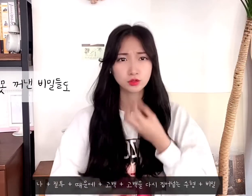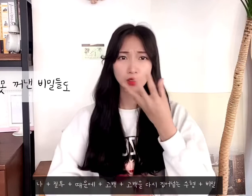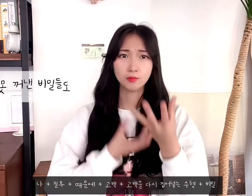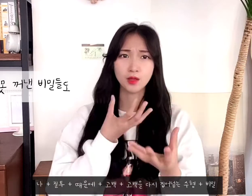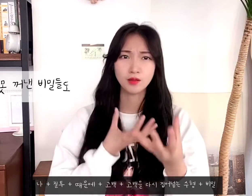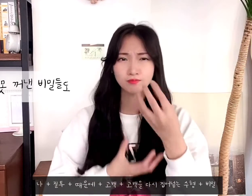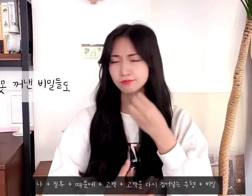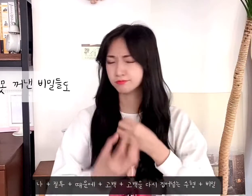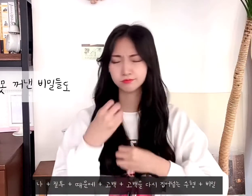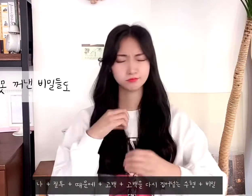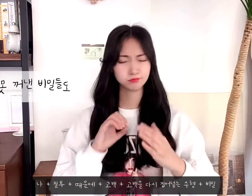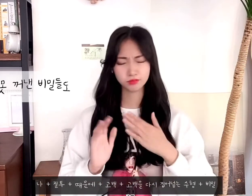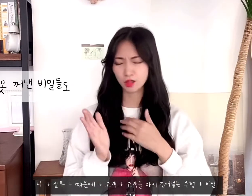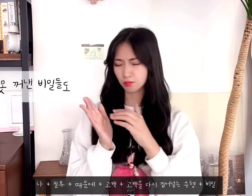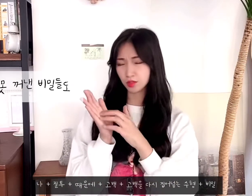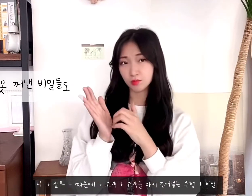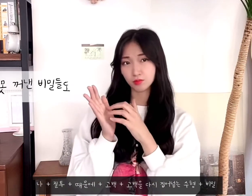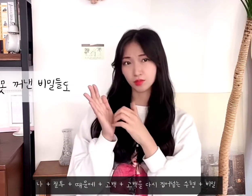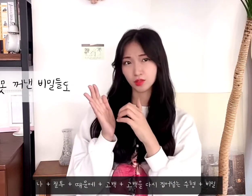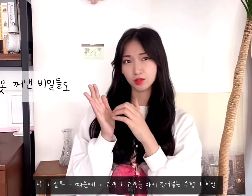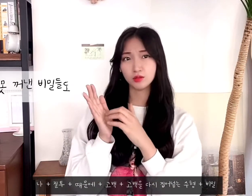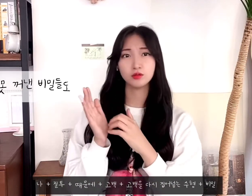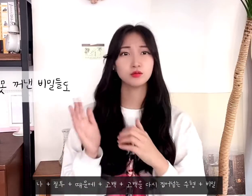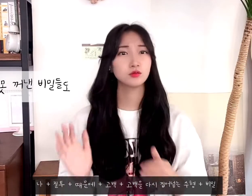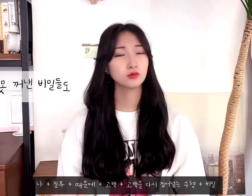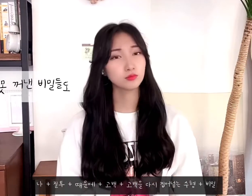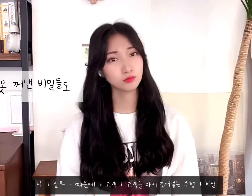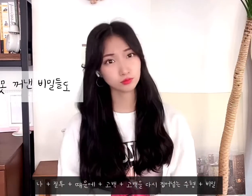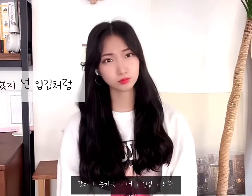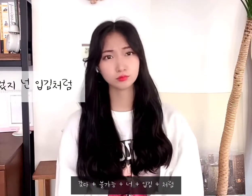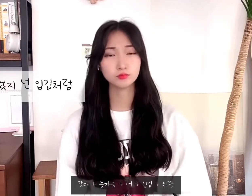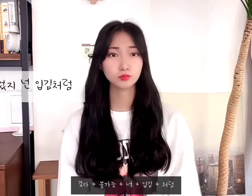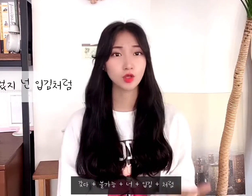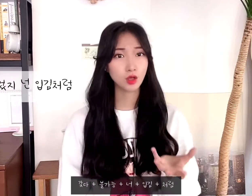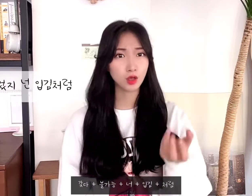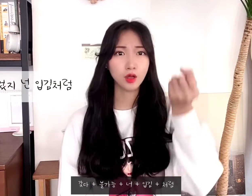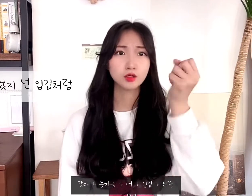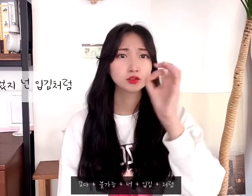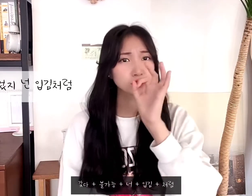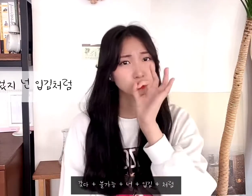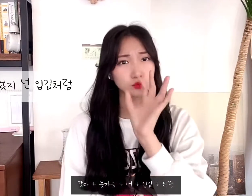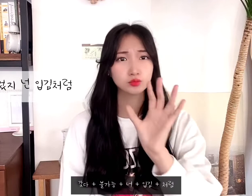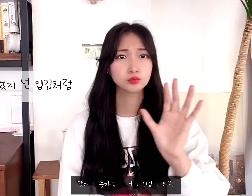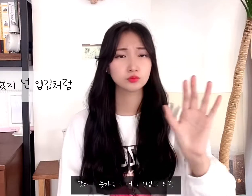비밀들도 가질 수 없었지 넌